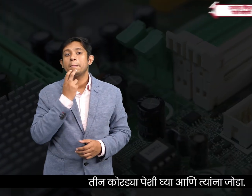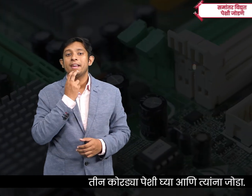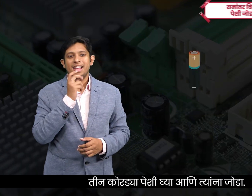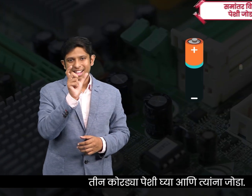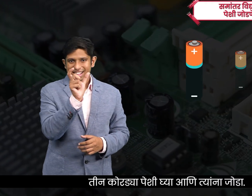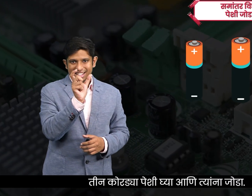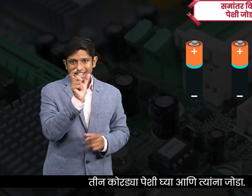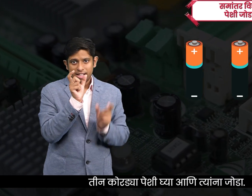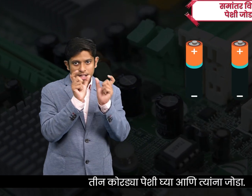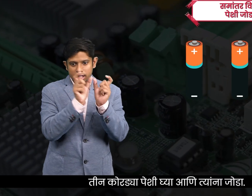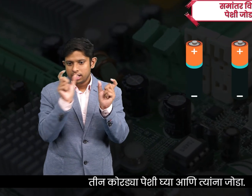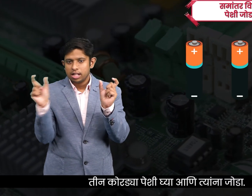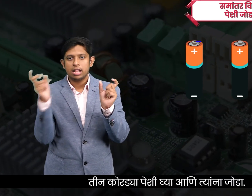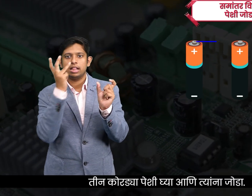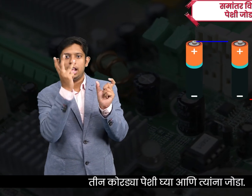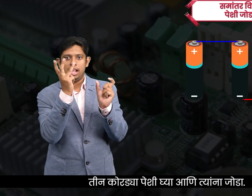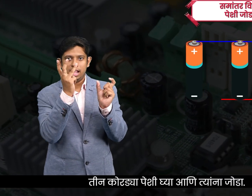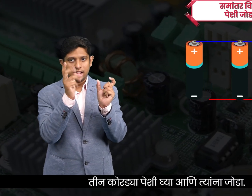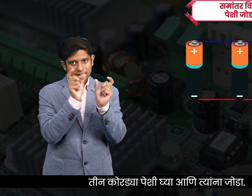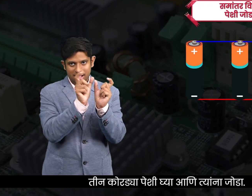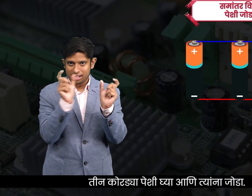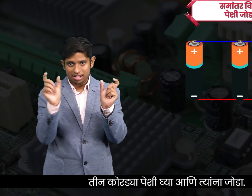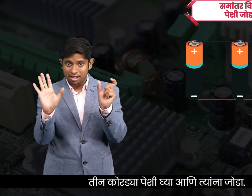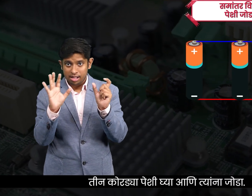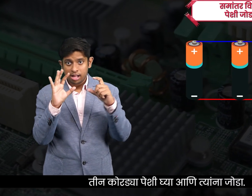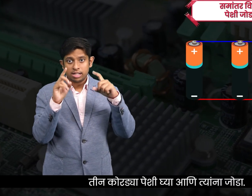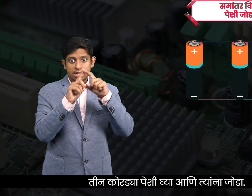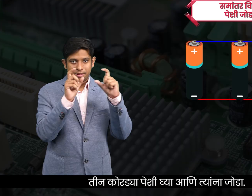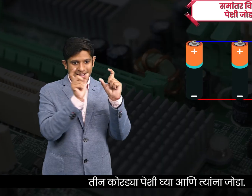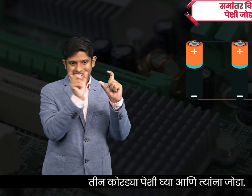3 कोरडे सेल घ्या आणि त्यांना जोडा.